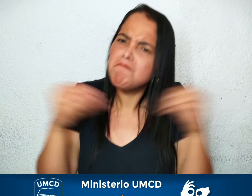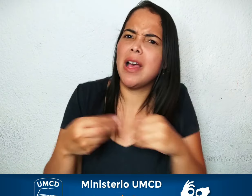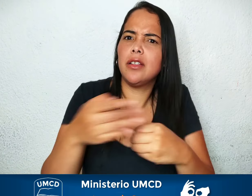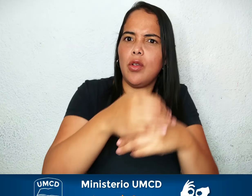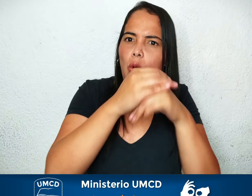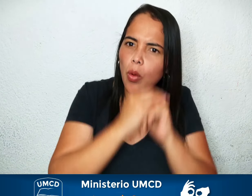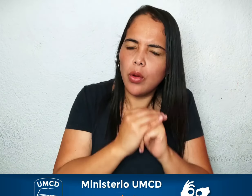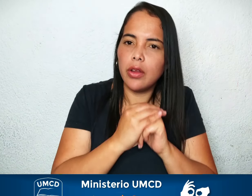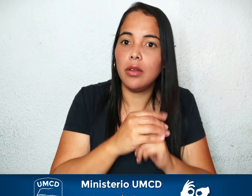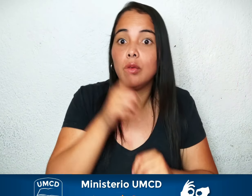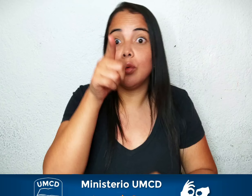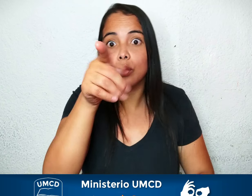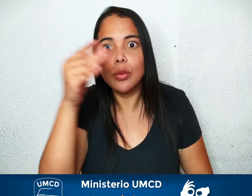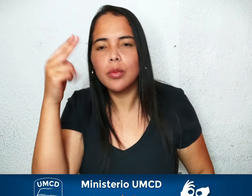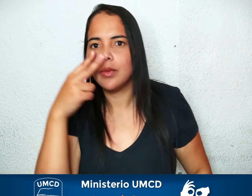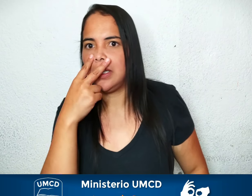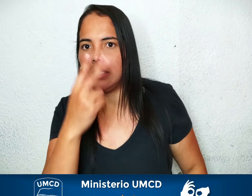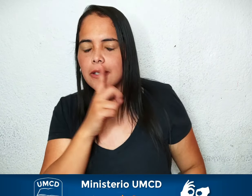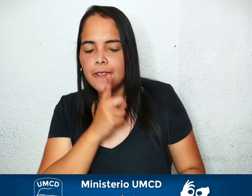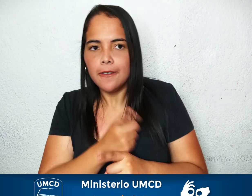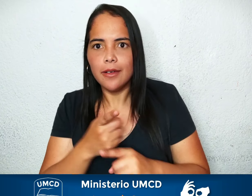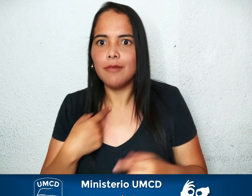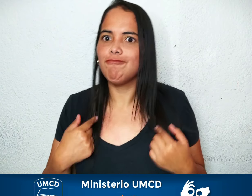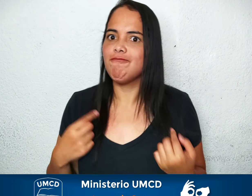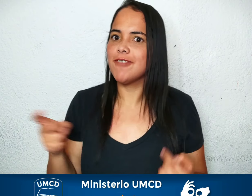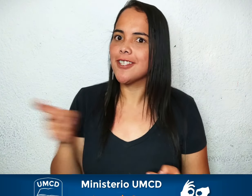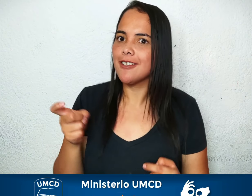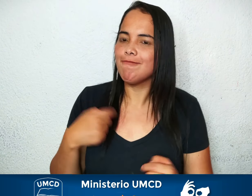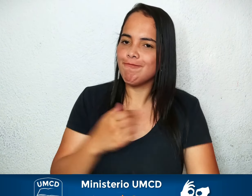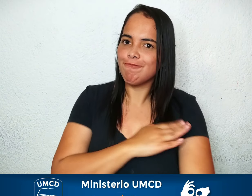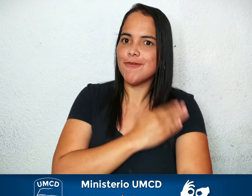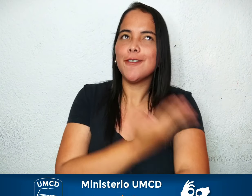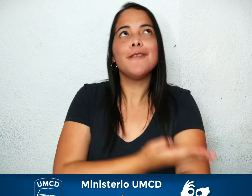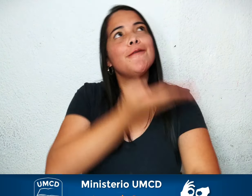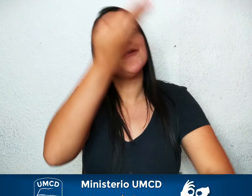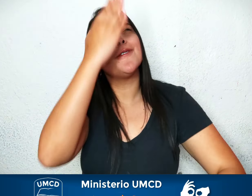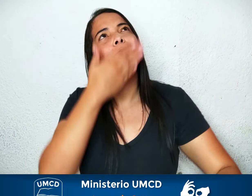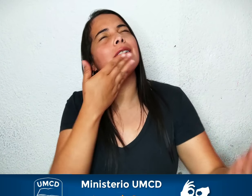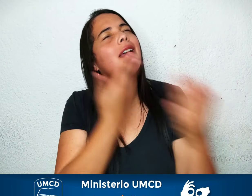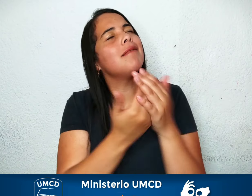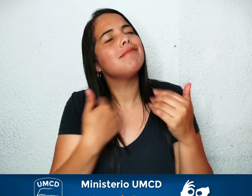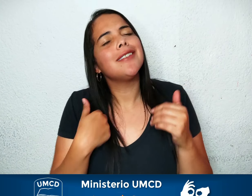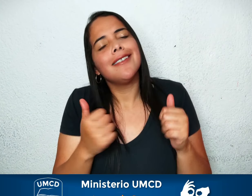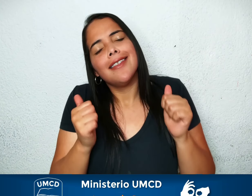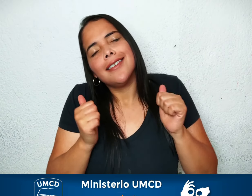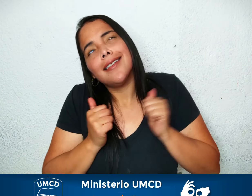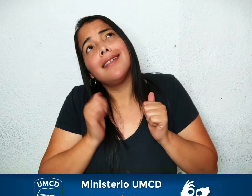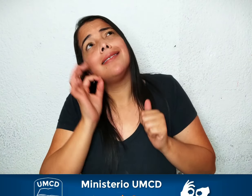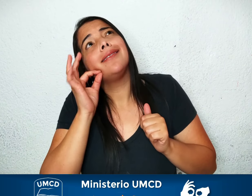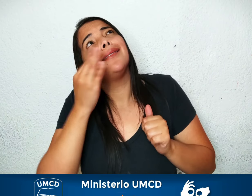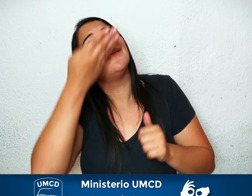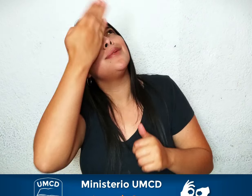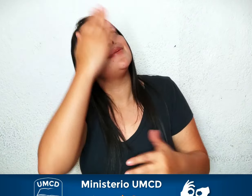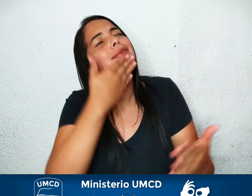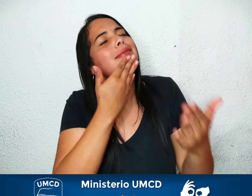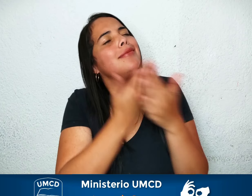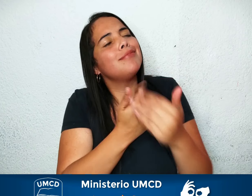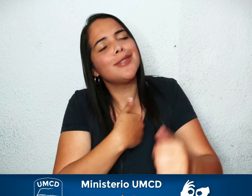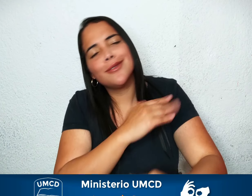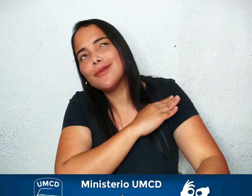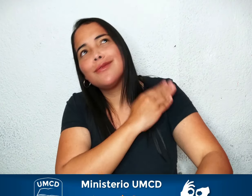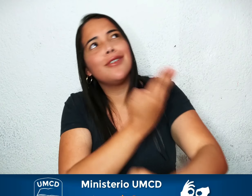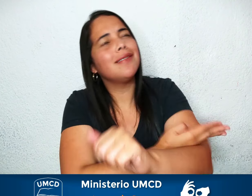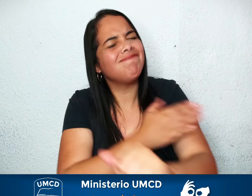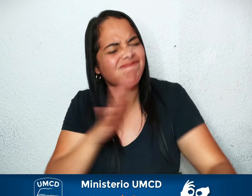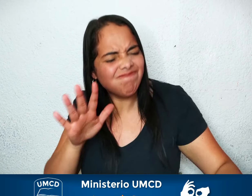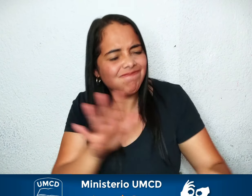ore. Y usted va a ver cómo va a encontrar en Él el refugio, va a encontrar el descanso que necesita y